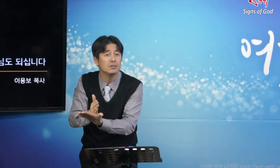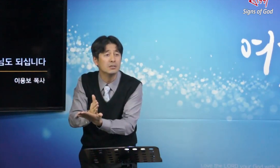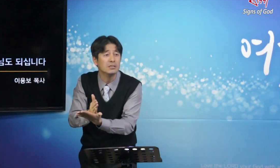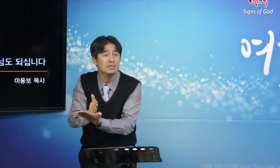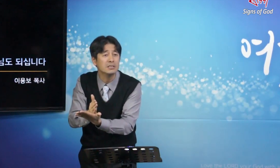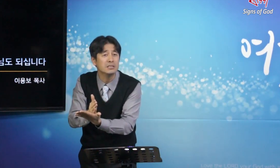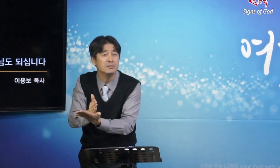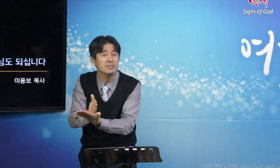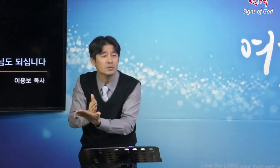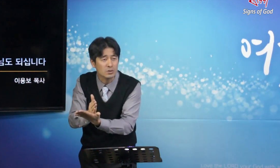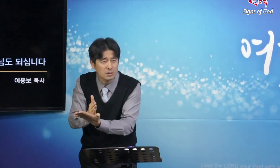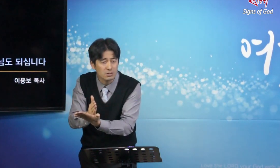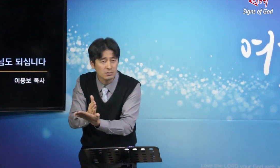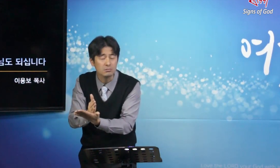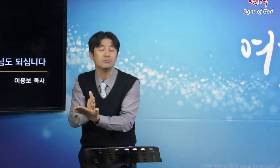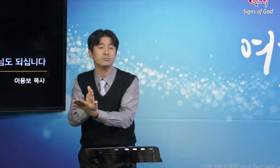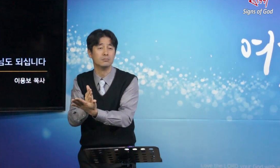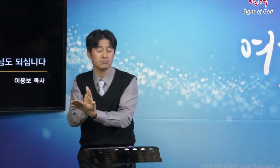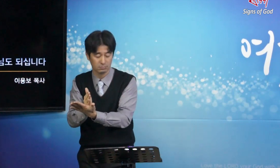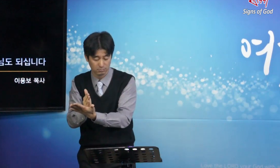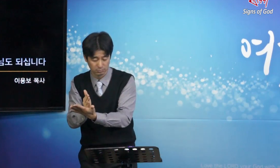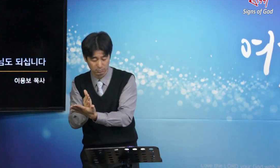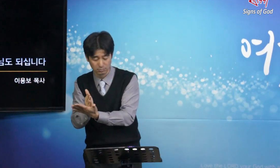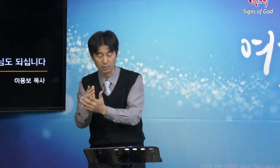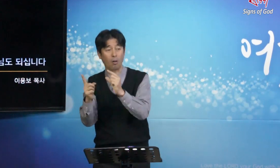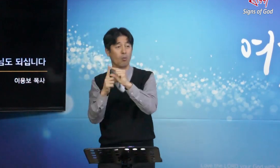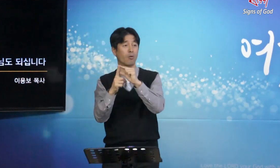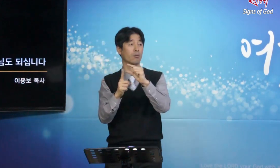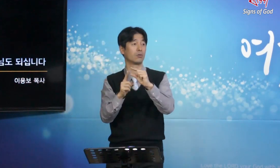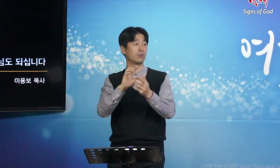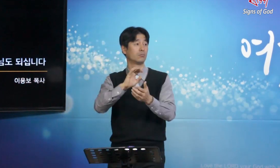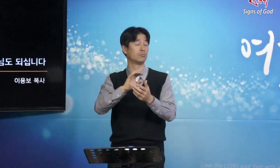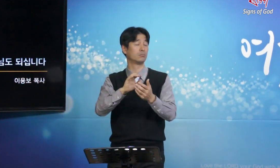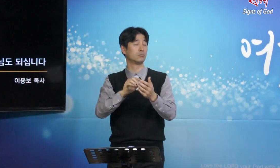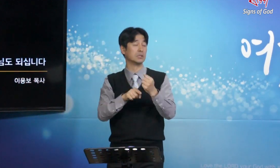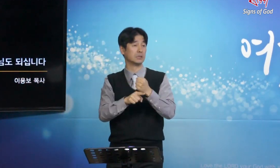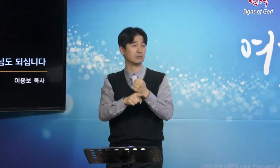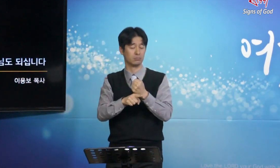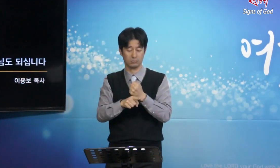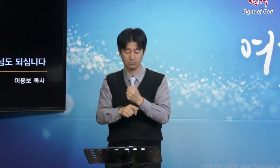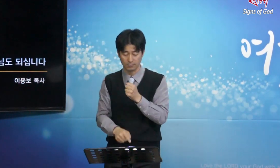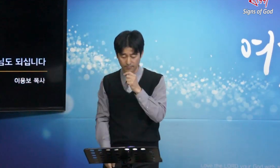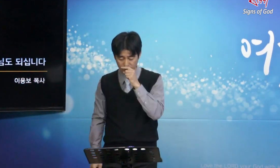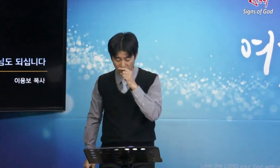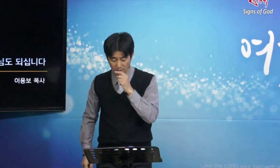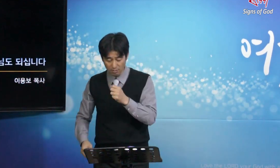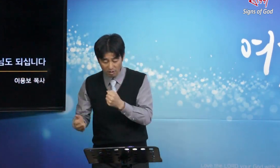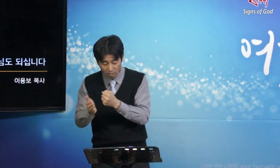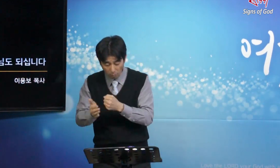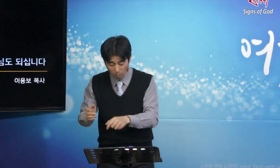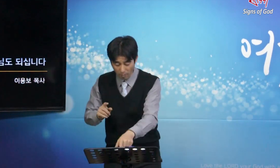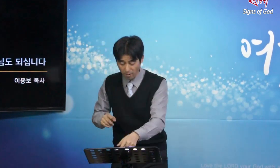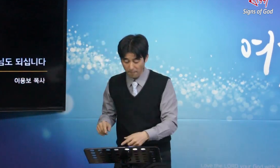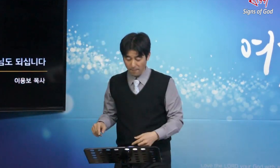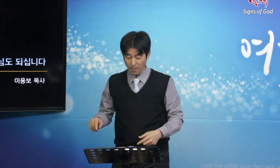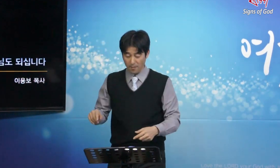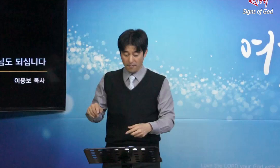율법을 사용하지 않고는 라고 번역될 수 있는 의미인데요.